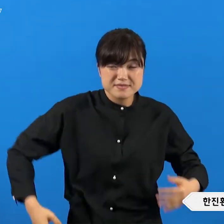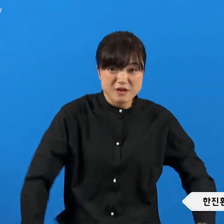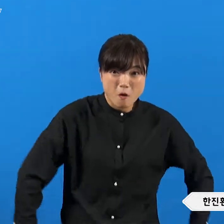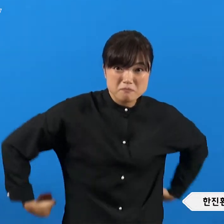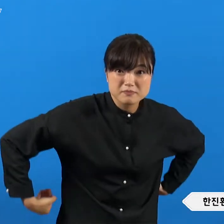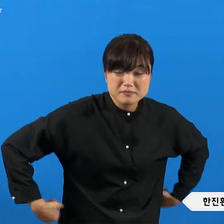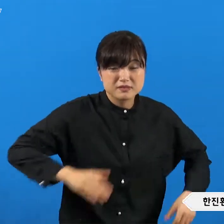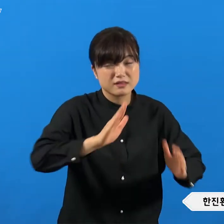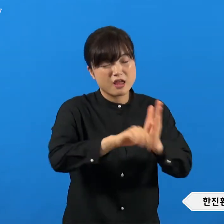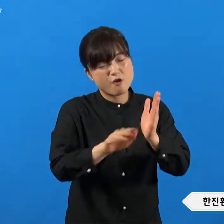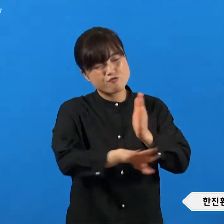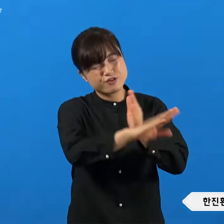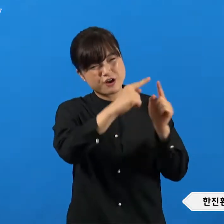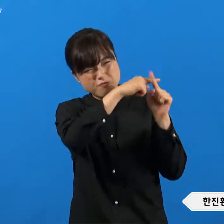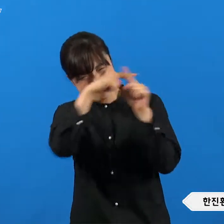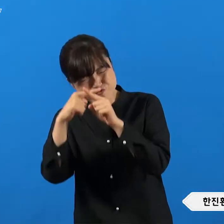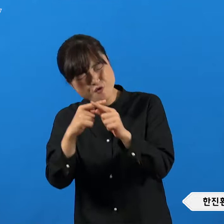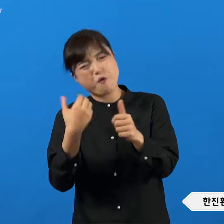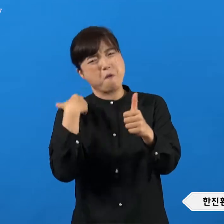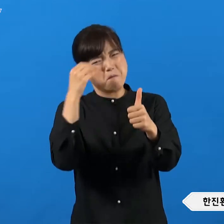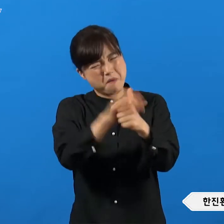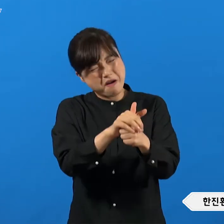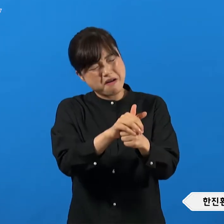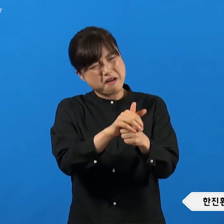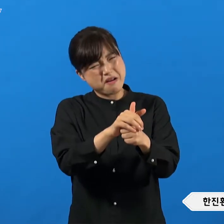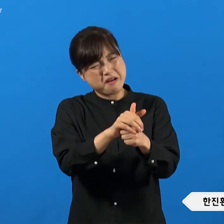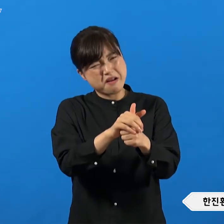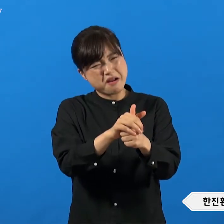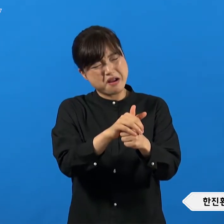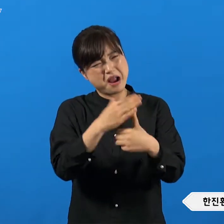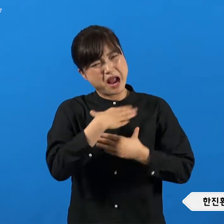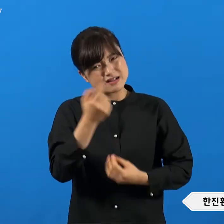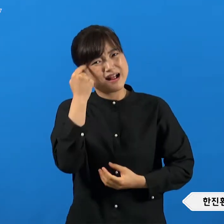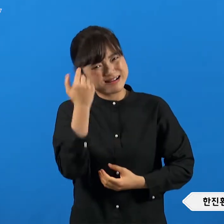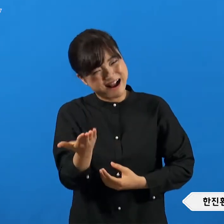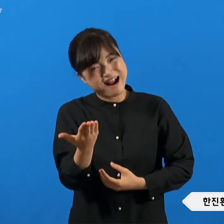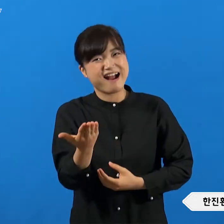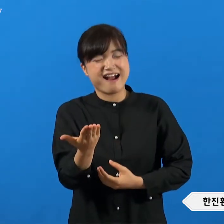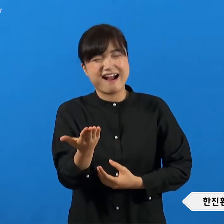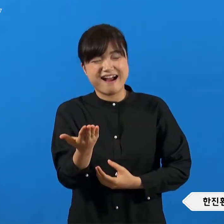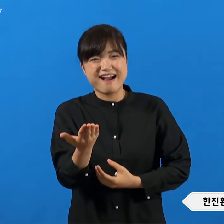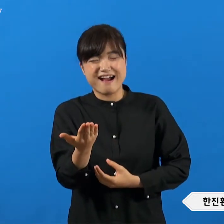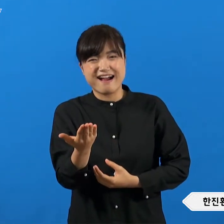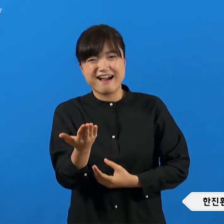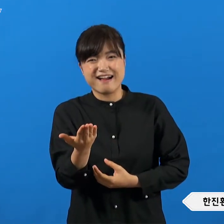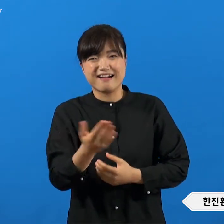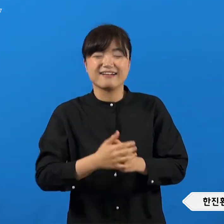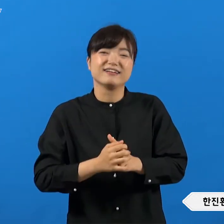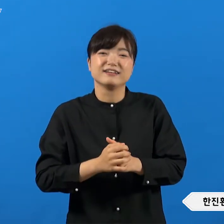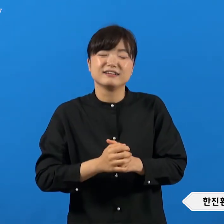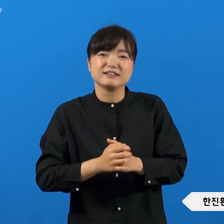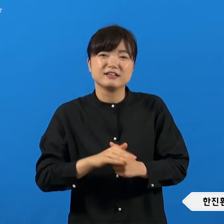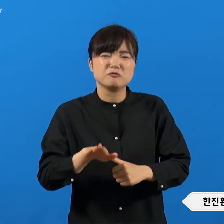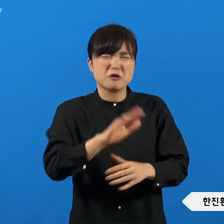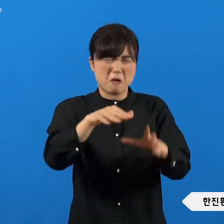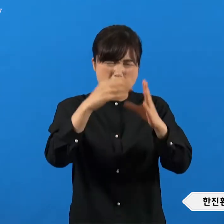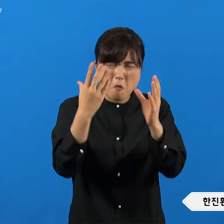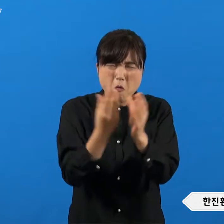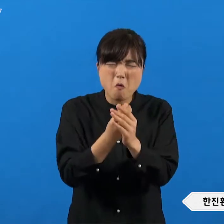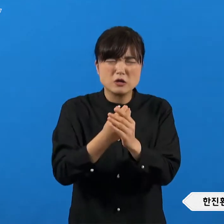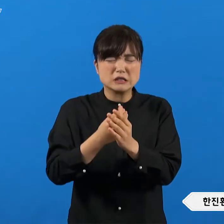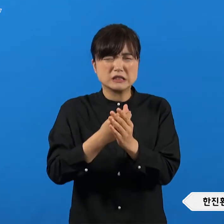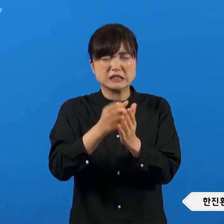등이 우리가 덜렁 업혀도 좋을 정도로 튼튼한가 하는 게 문제입니다. 우리가 우리의